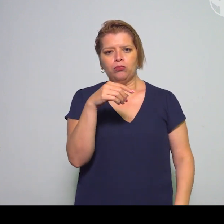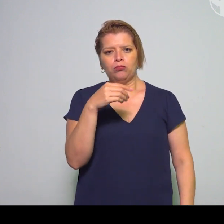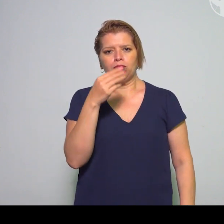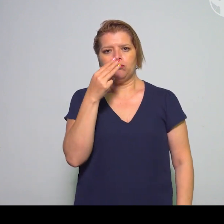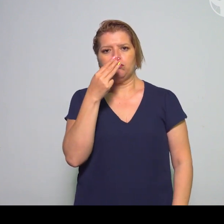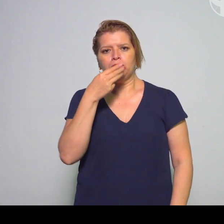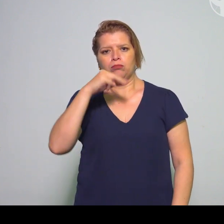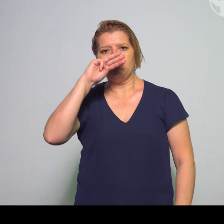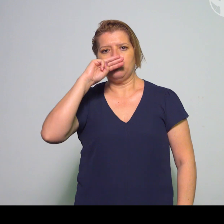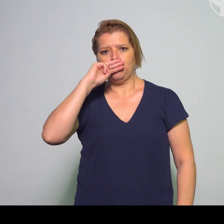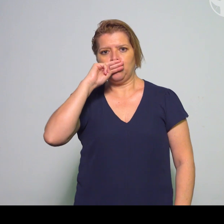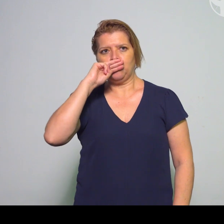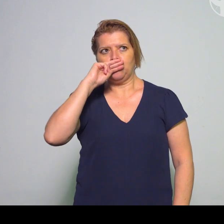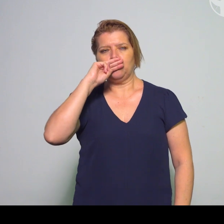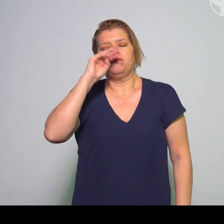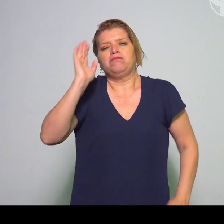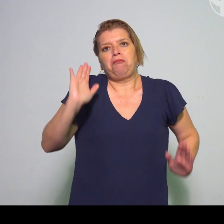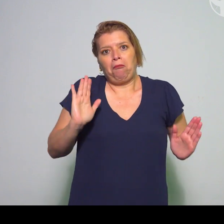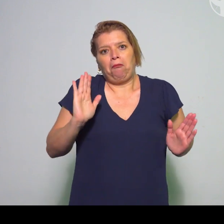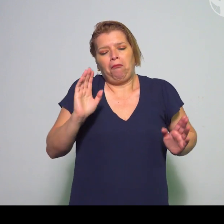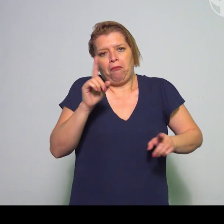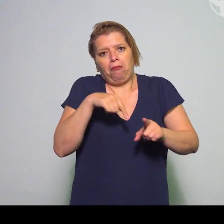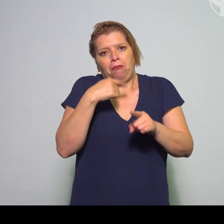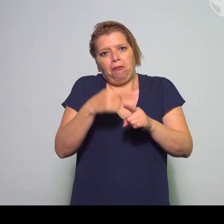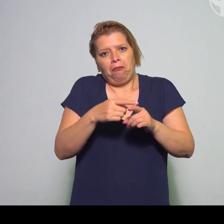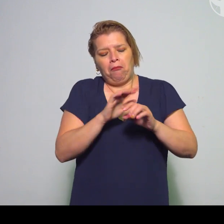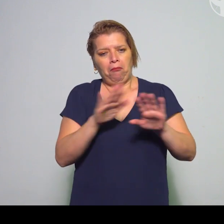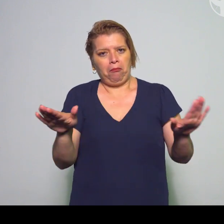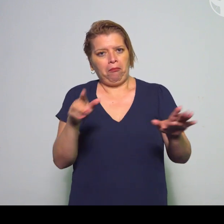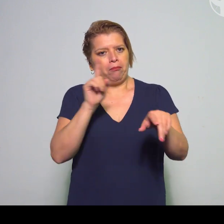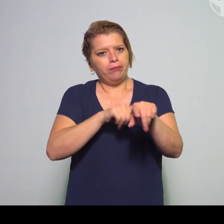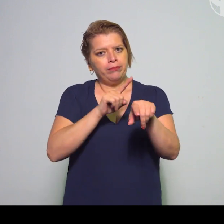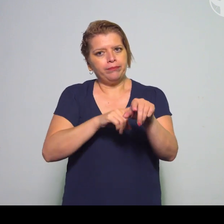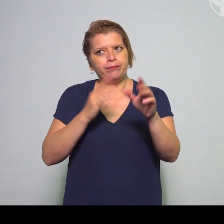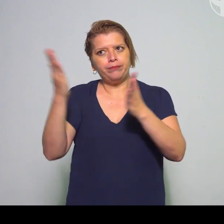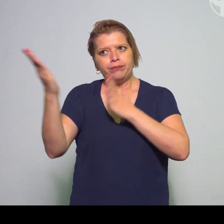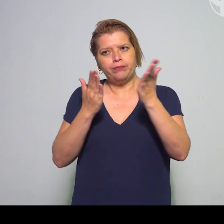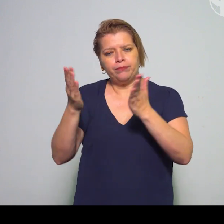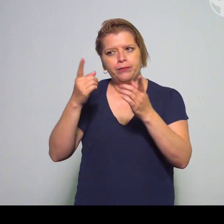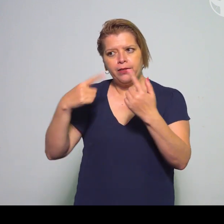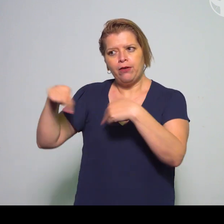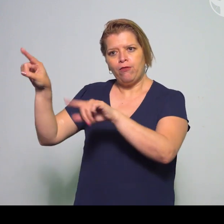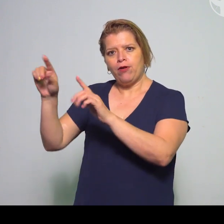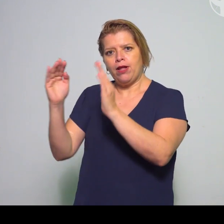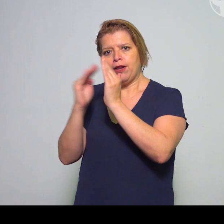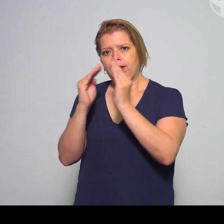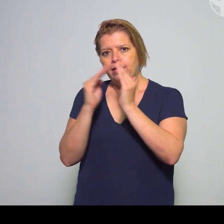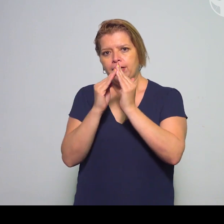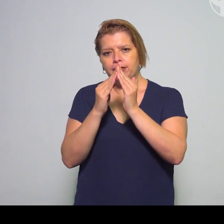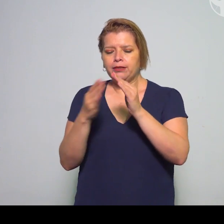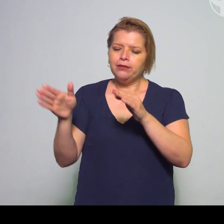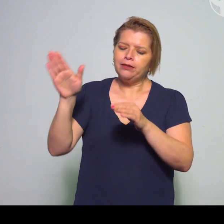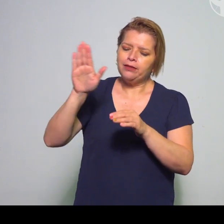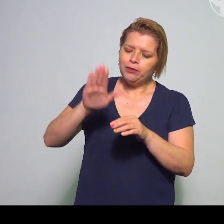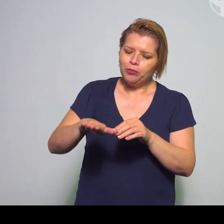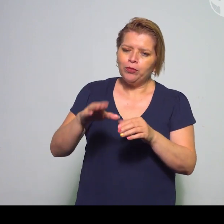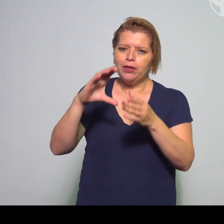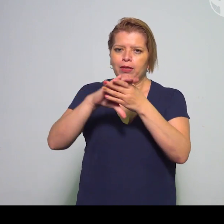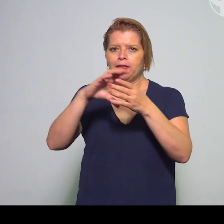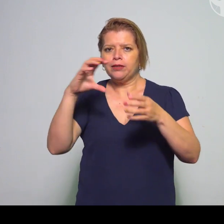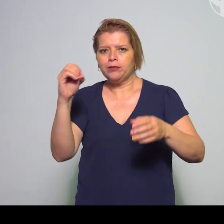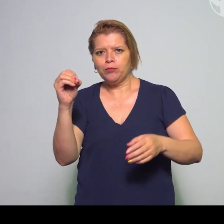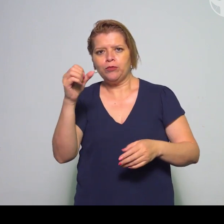hasta el día en que todo esto suceda. Cuando terminaron los días de su servicio, regresó a su casa. Poco después,